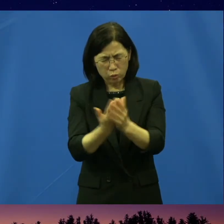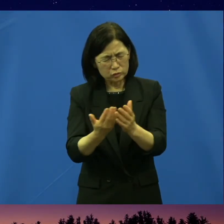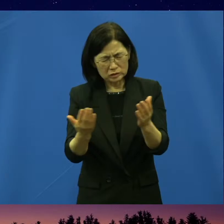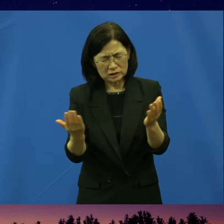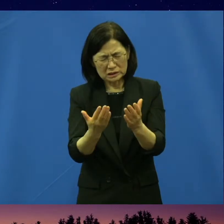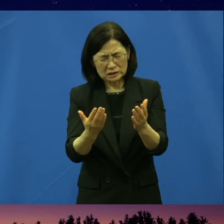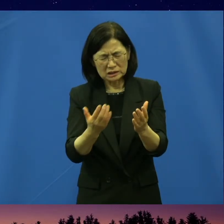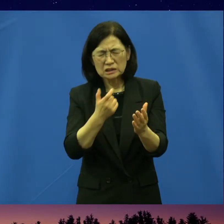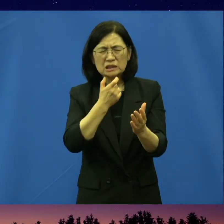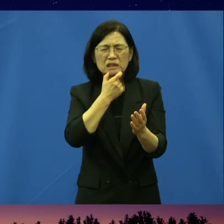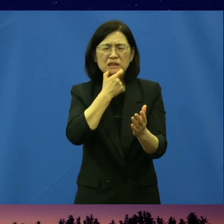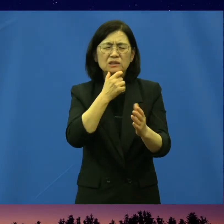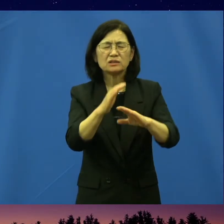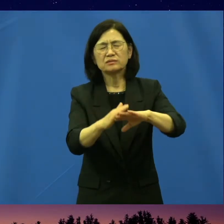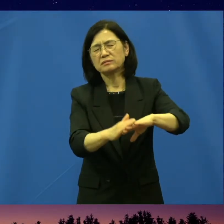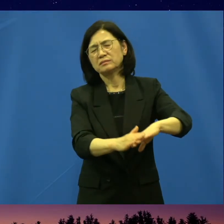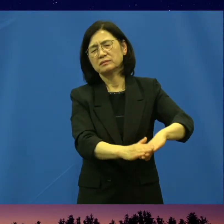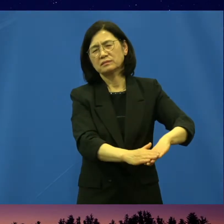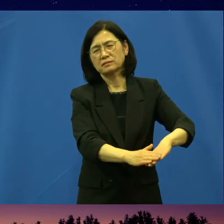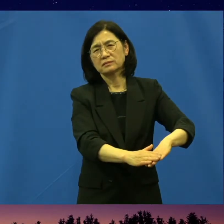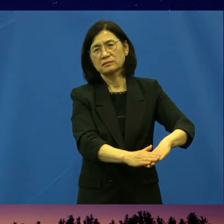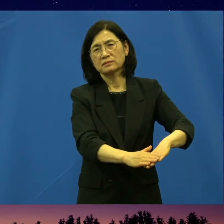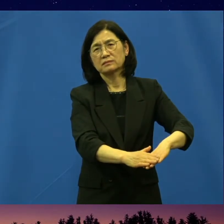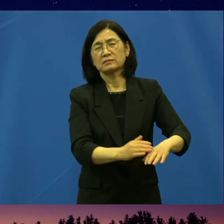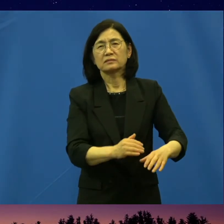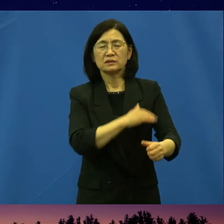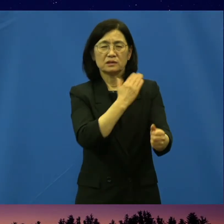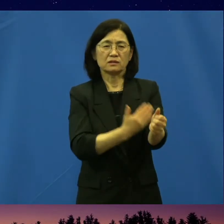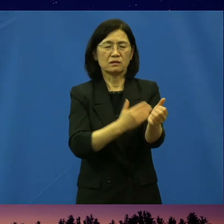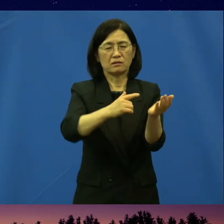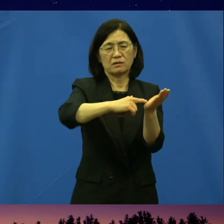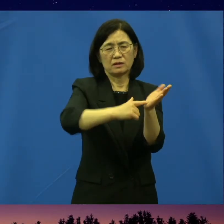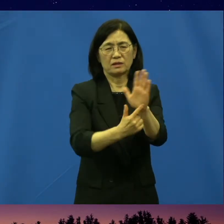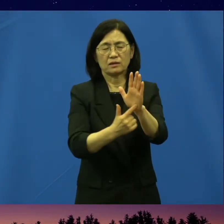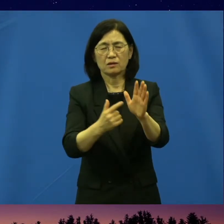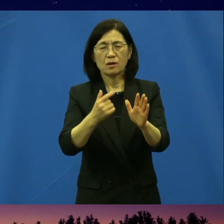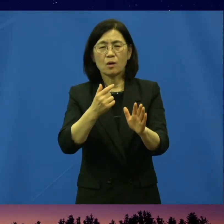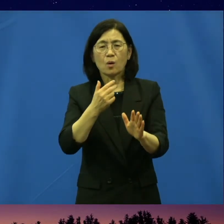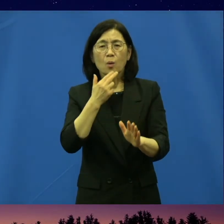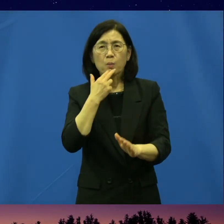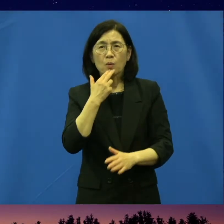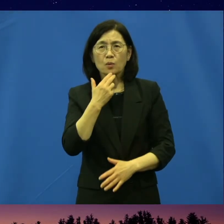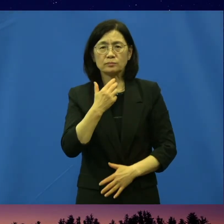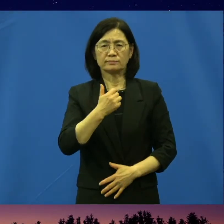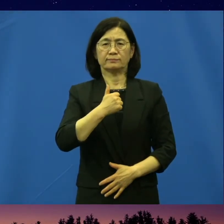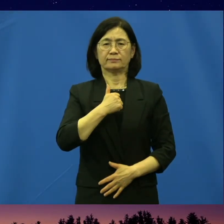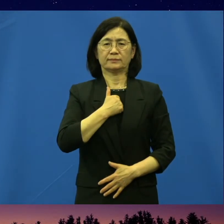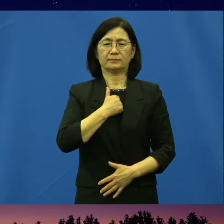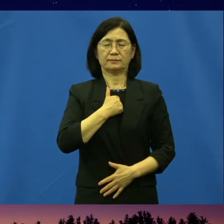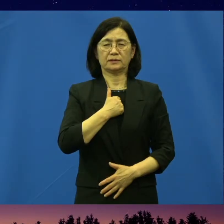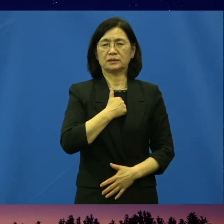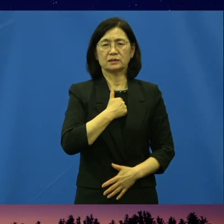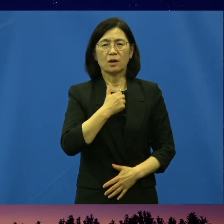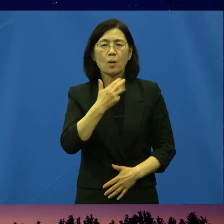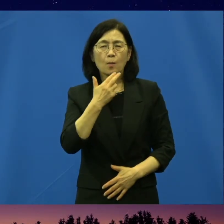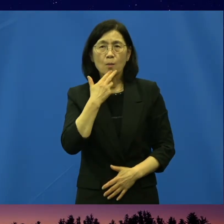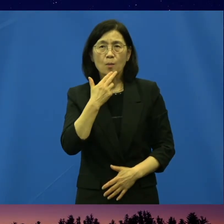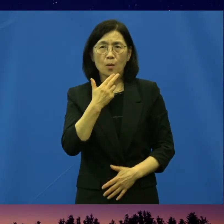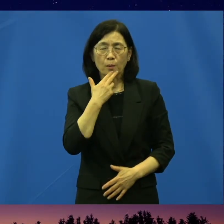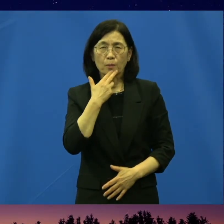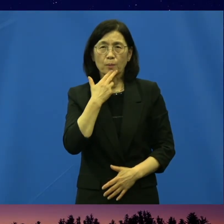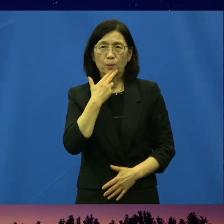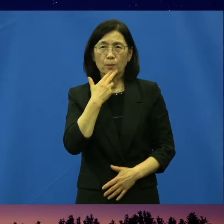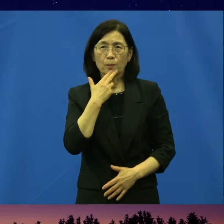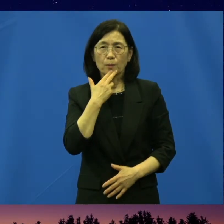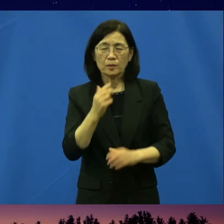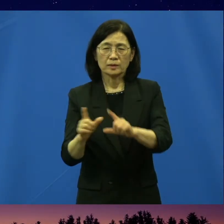거죠. 능력 발휘가 안 돼요. 능력 발휘가 안 돼. 자신감이 없어지고 소심해지는 거죠. 그러면 삶이 곤두박질을 치는